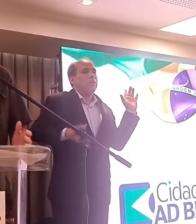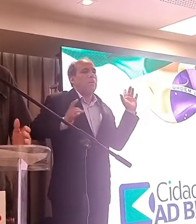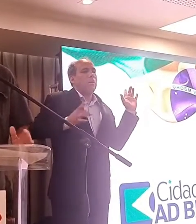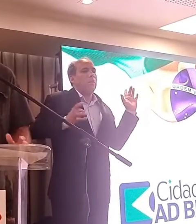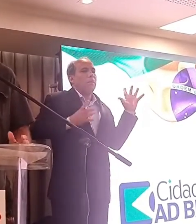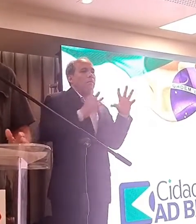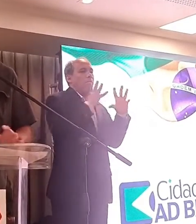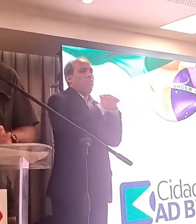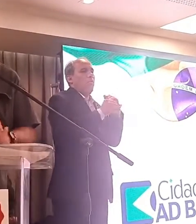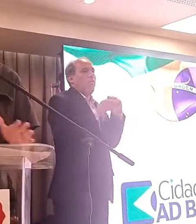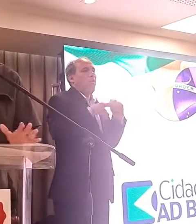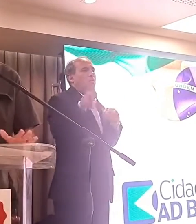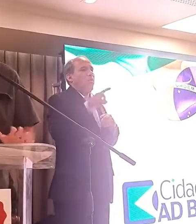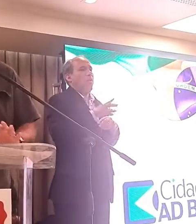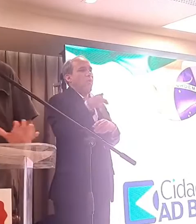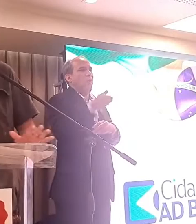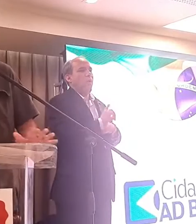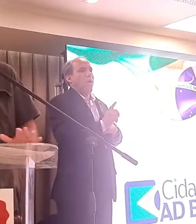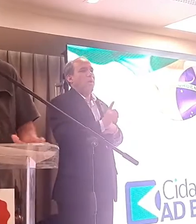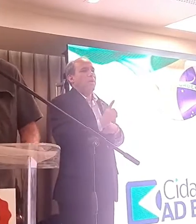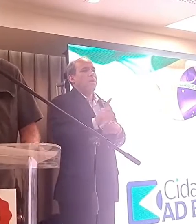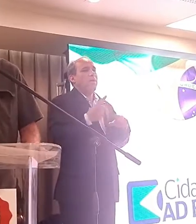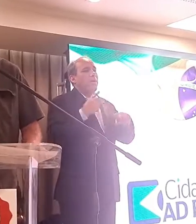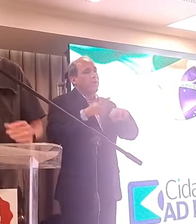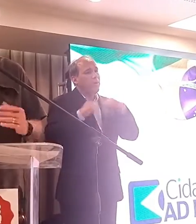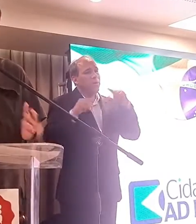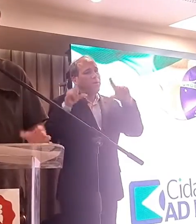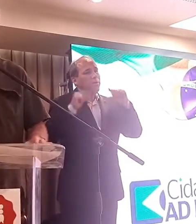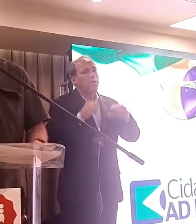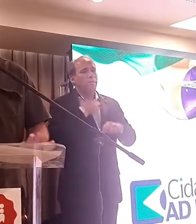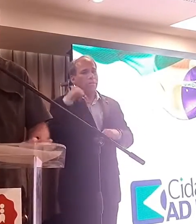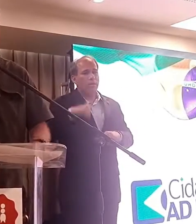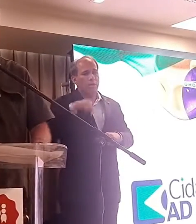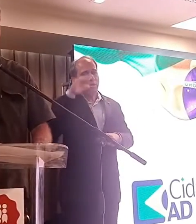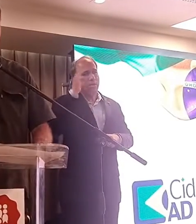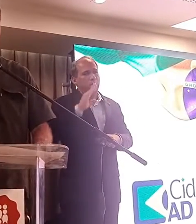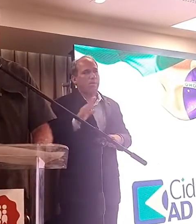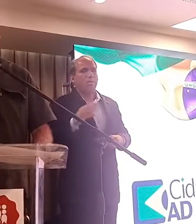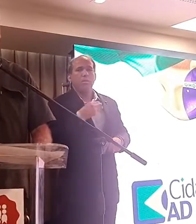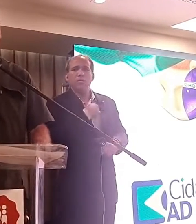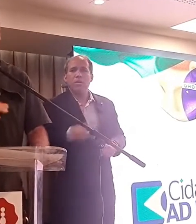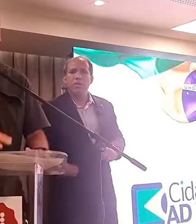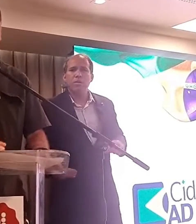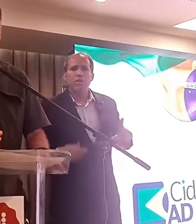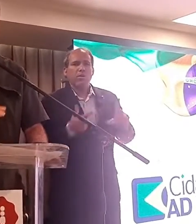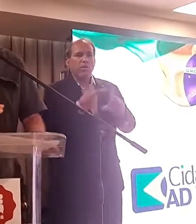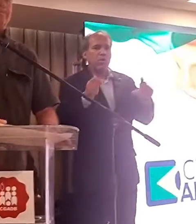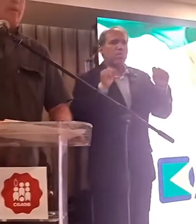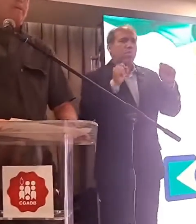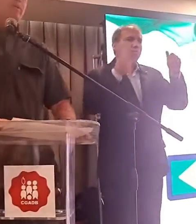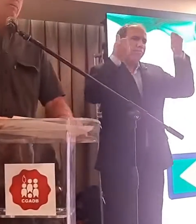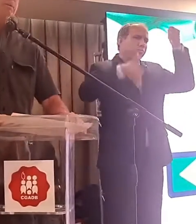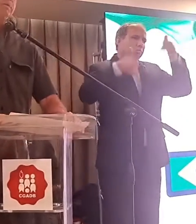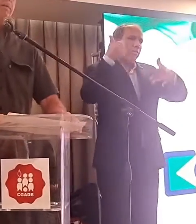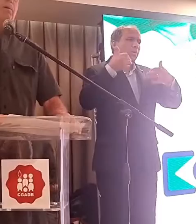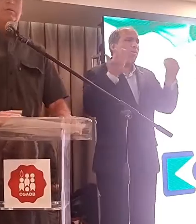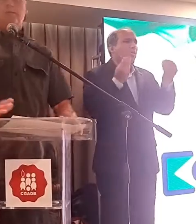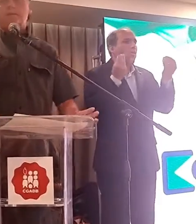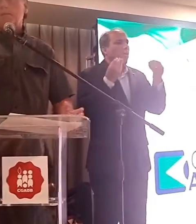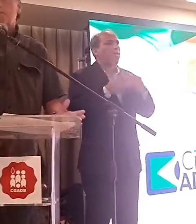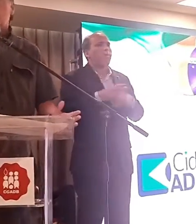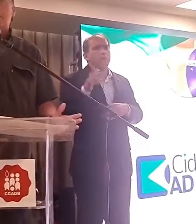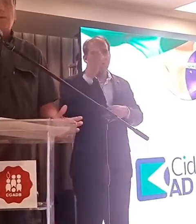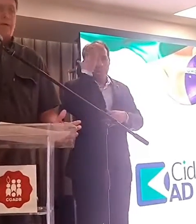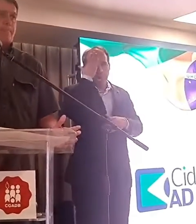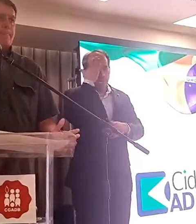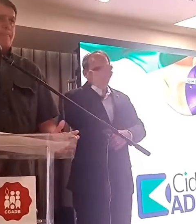no Brasil. Basicamente, isso da economia, teria muito para falar, mas o tempo é curto. A questão das pautas conservadoras. Você